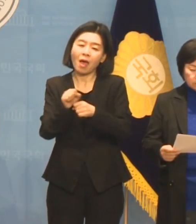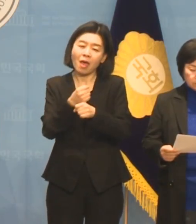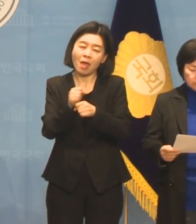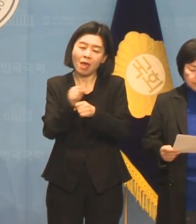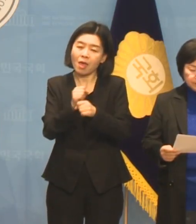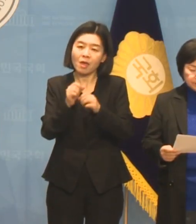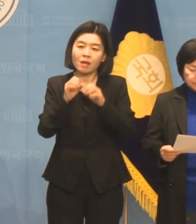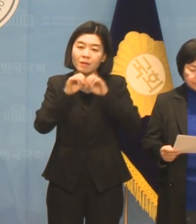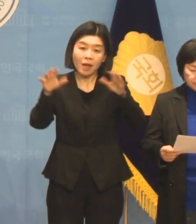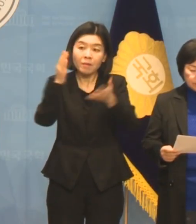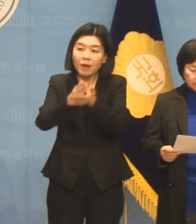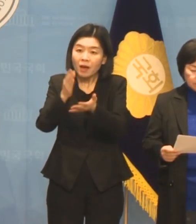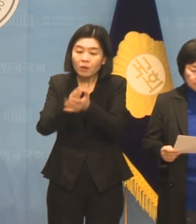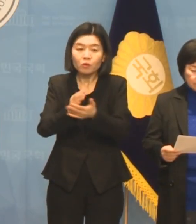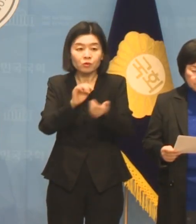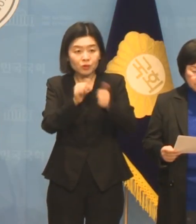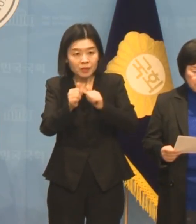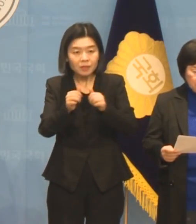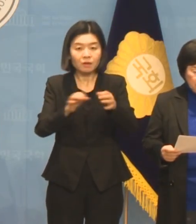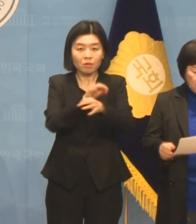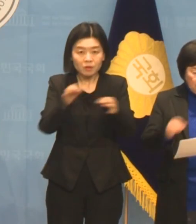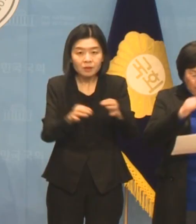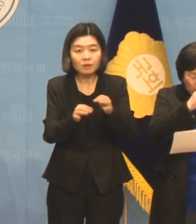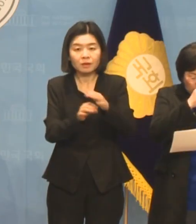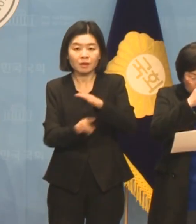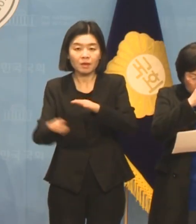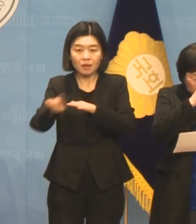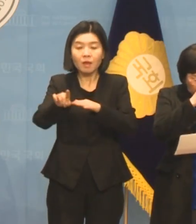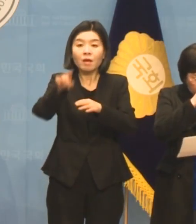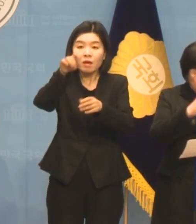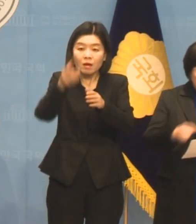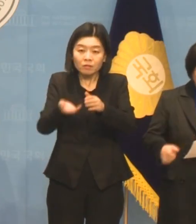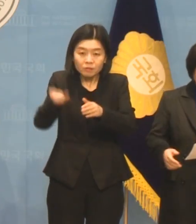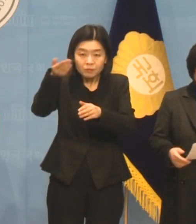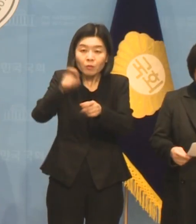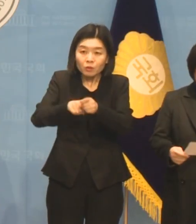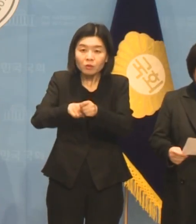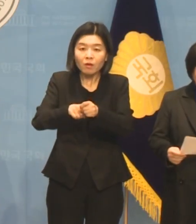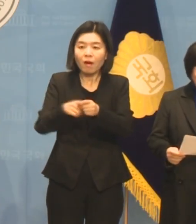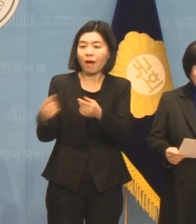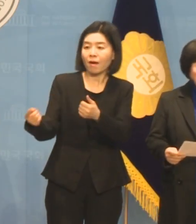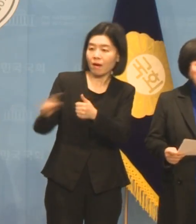멈추고 주식시장 정상화와 경제 선진화를 위한 조치를